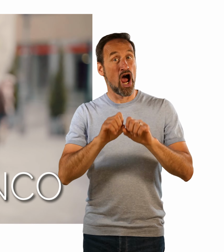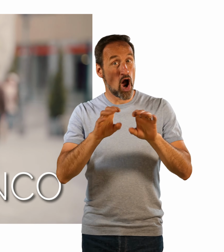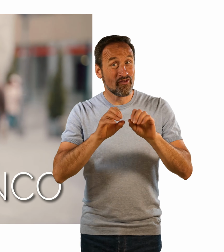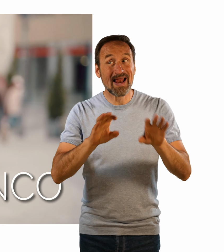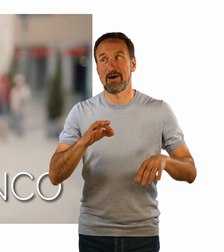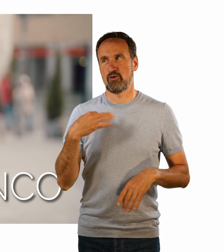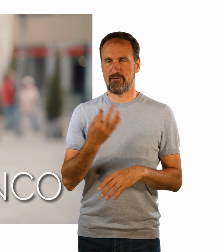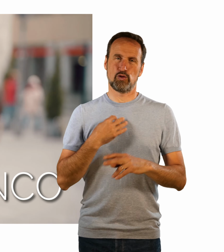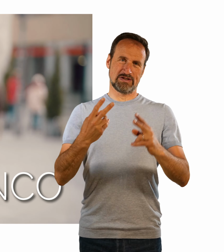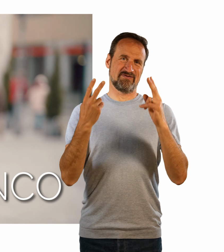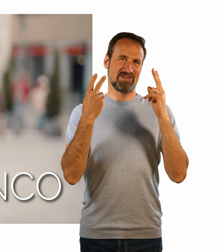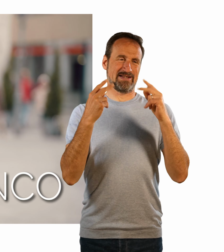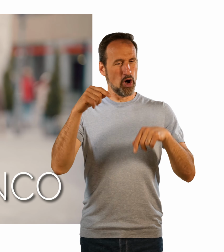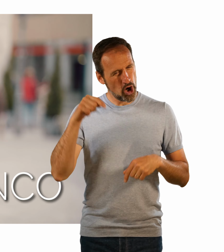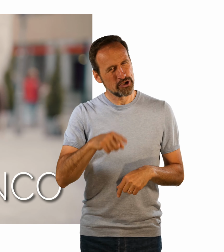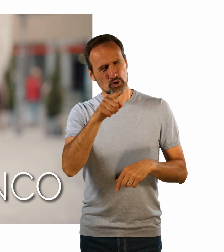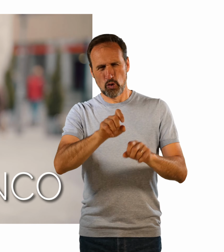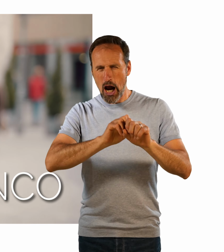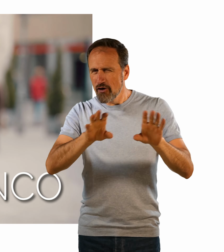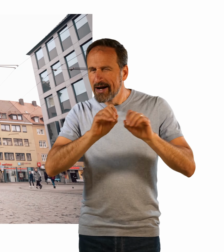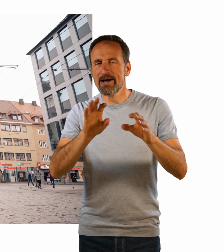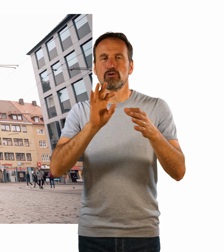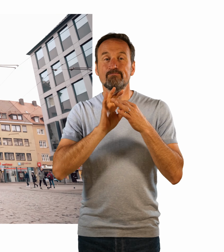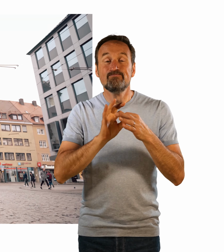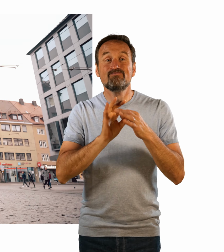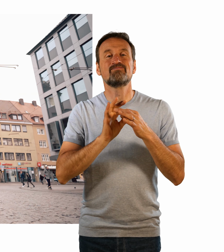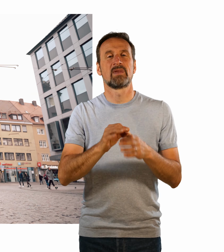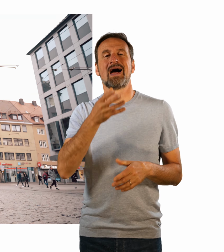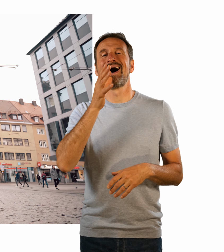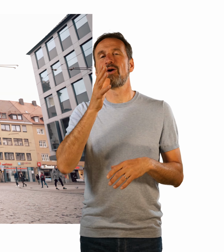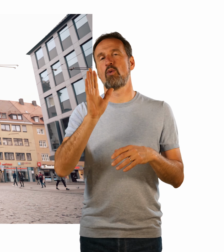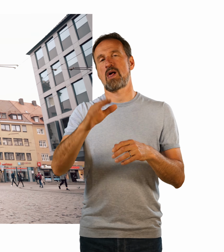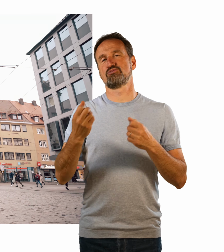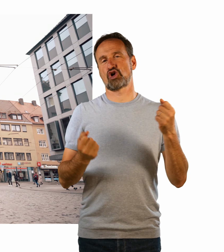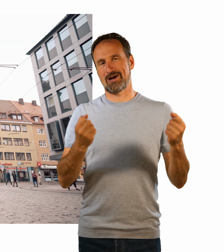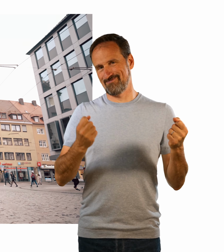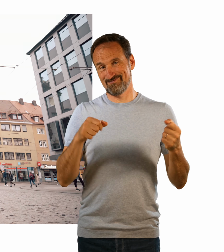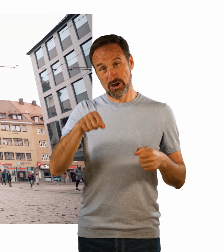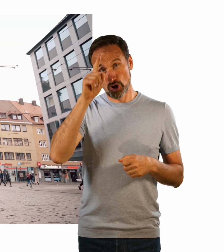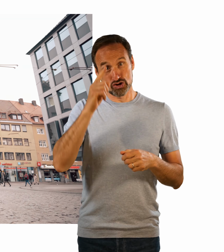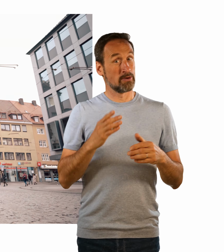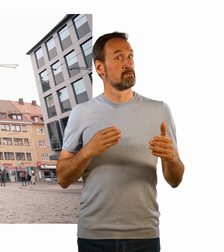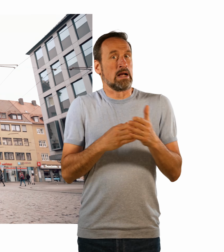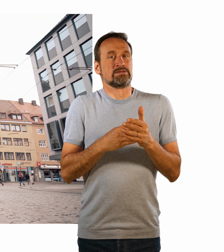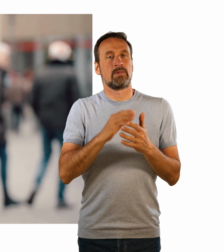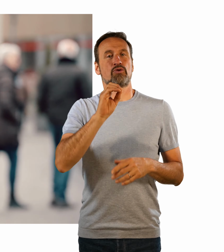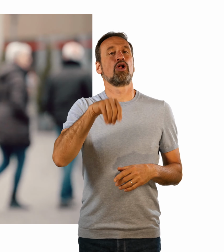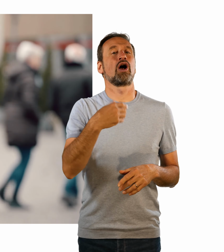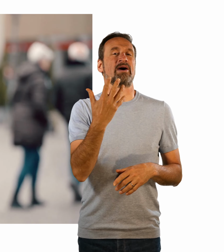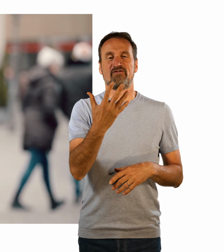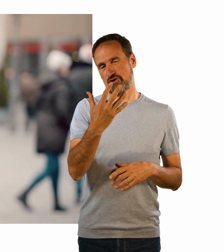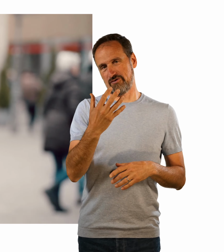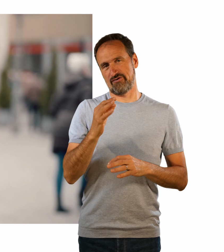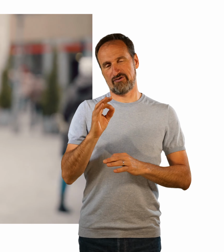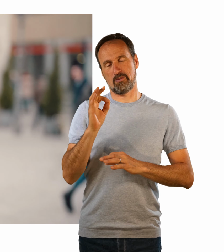in Sachen Alkohol am Steuer. Maximal erlaubt sind in Deutschland 0,5 Promille im Blut. Wie viel das ist, das